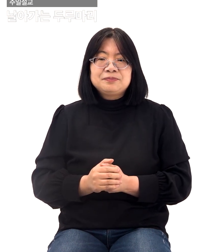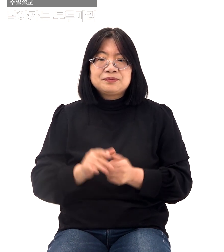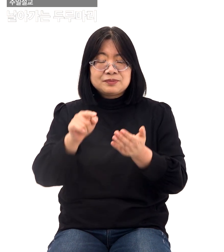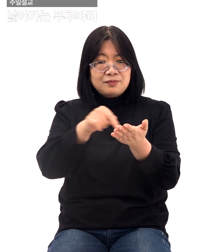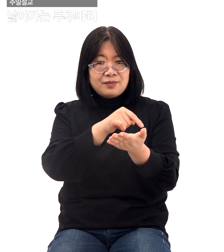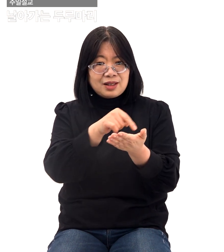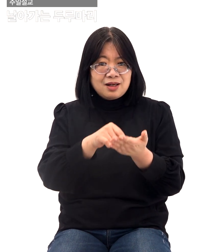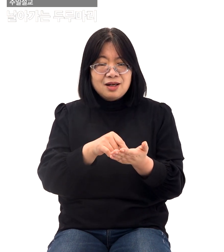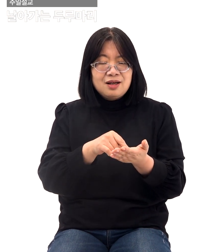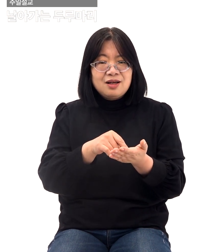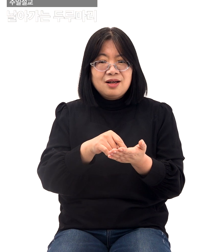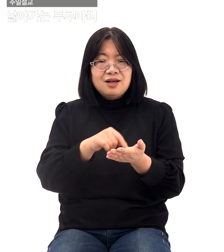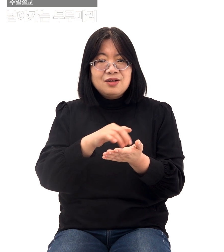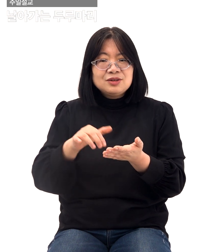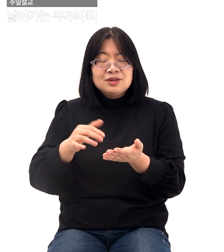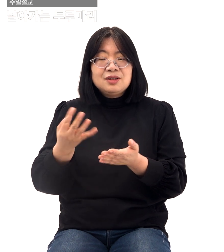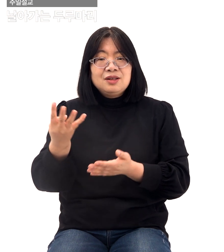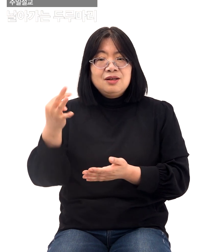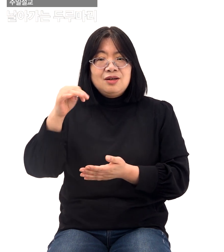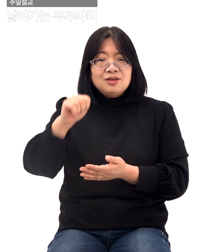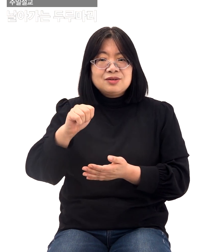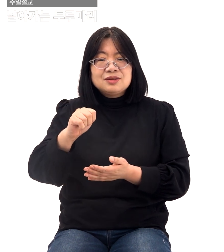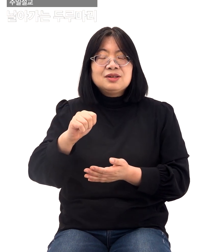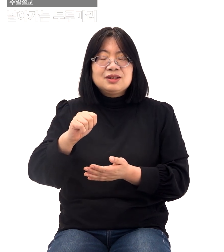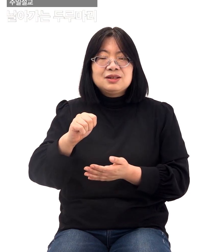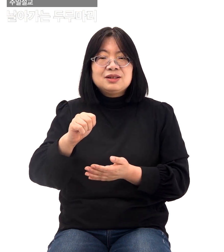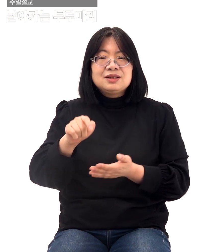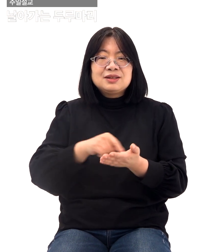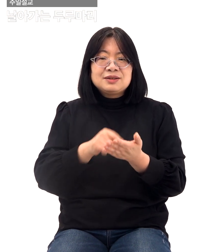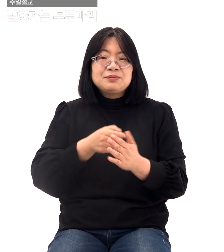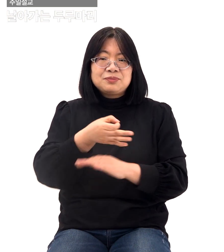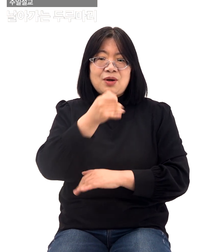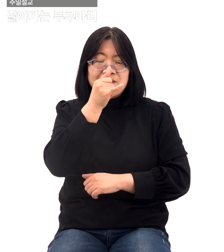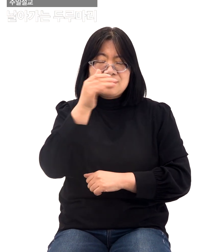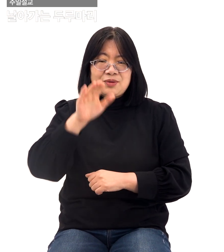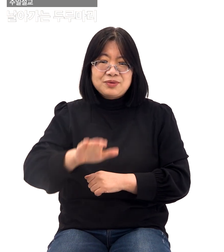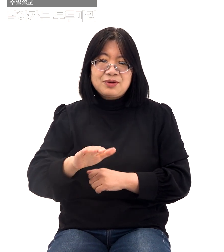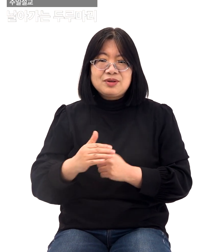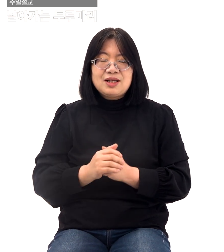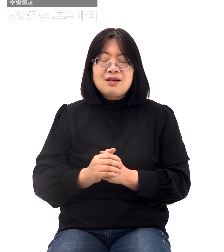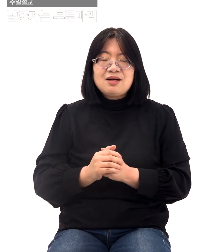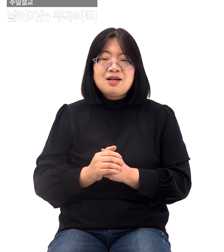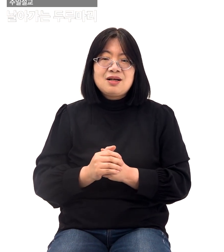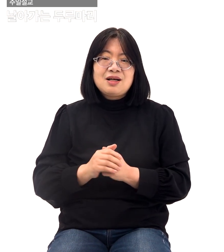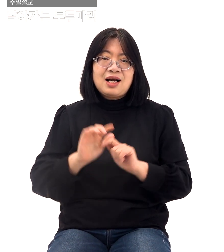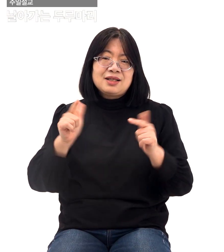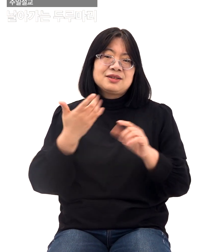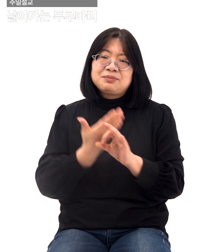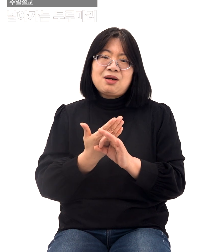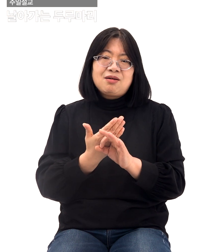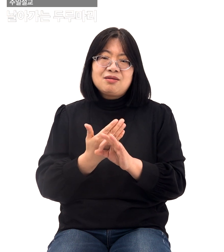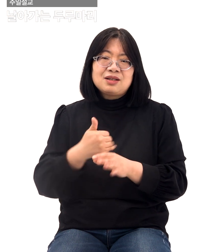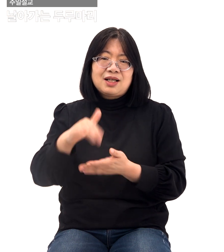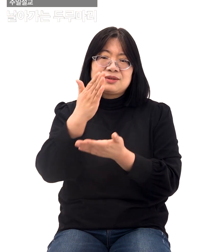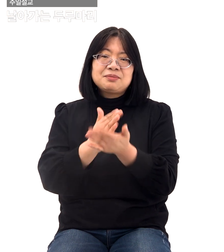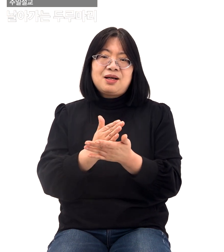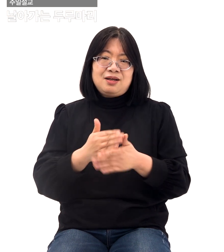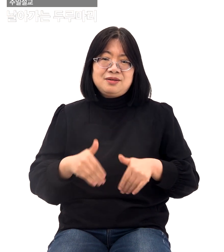대가를 수억을, 아니 수십억을 지불하더라도 아닌 길은 가지